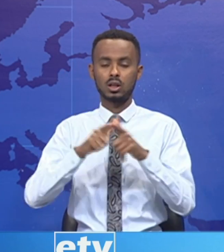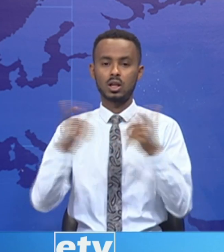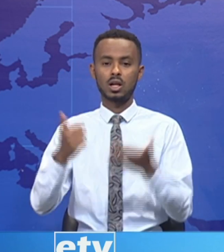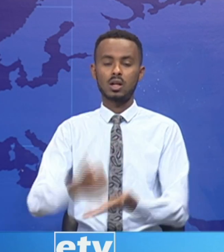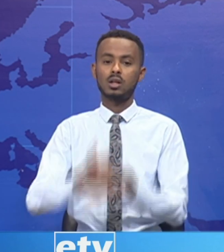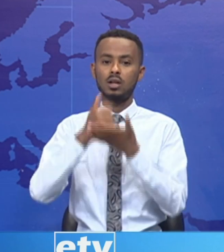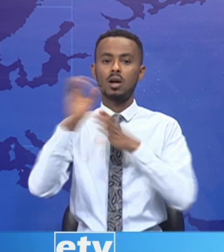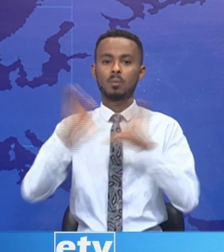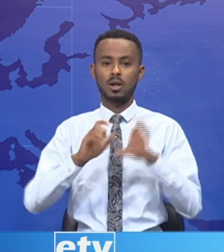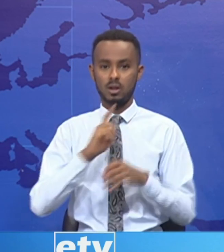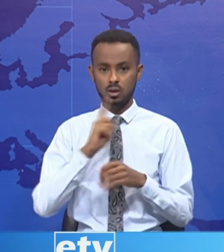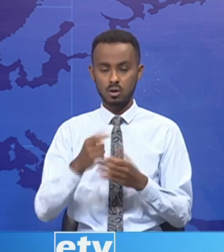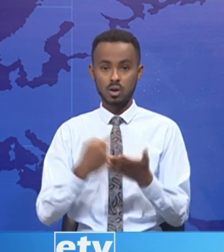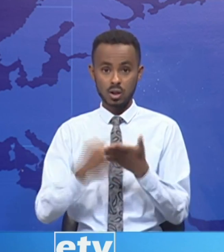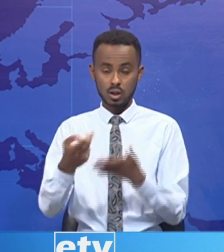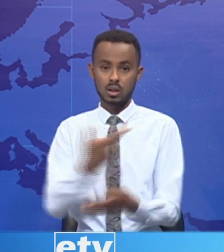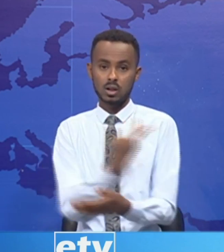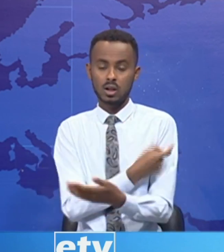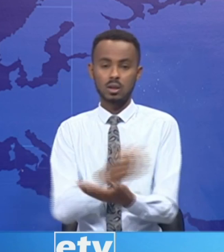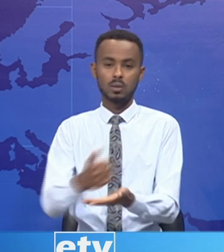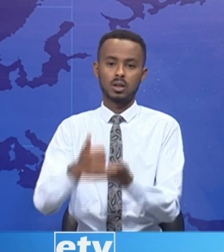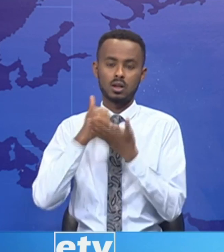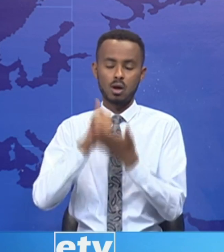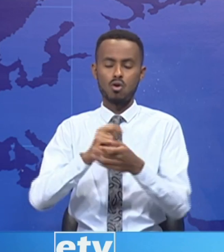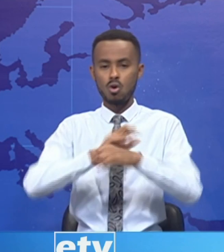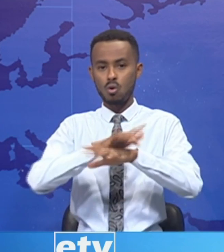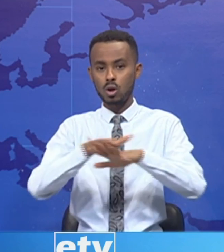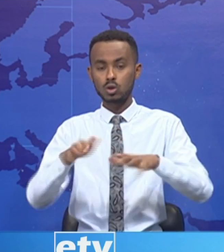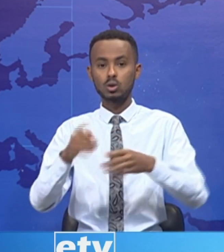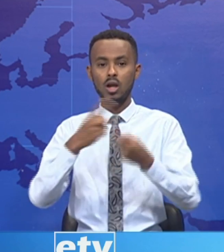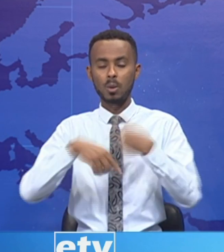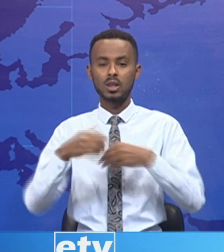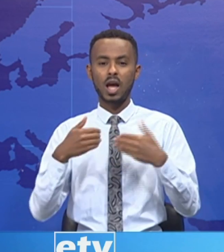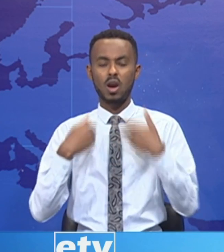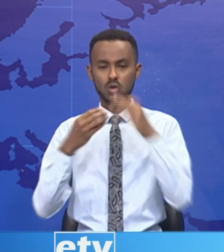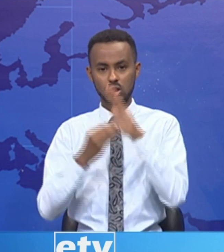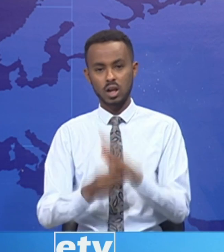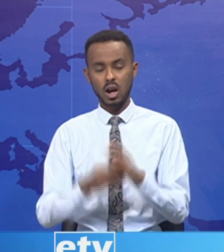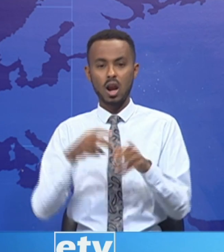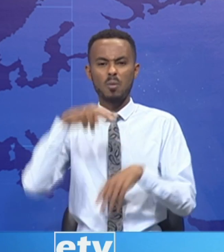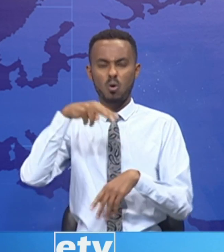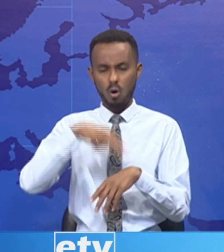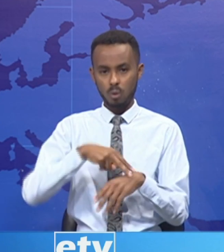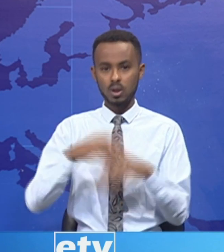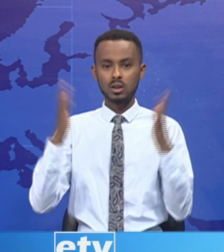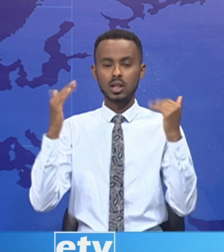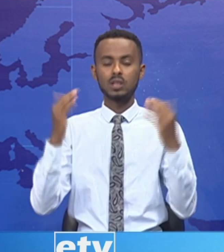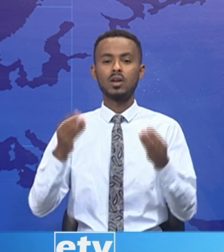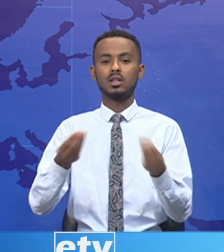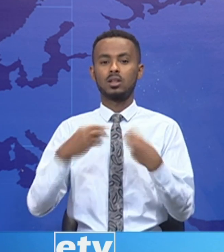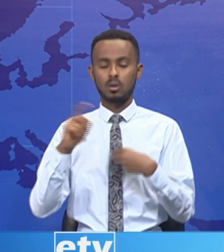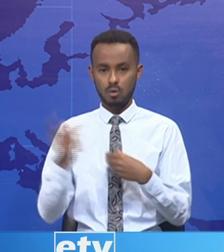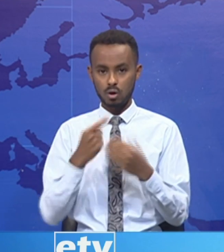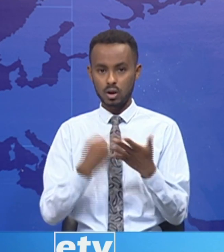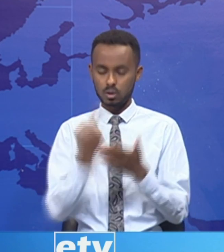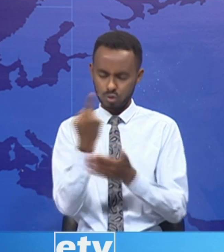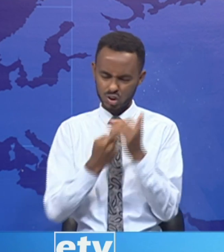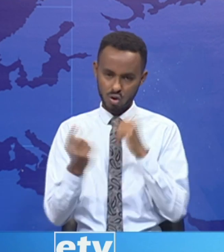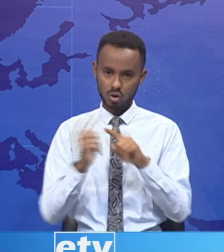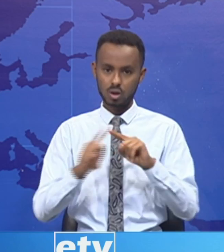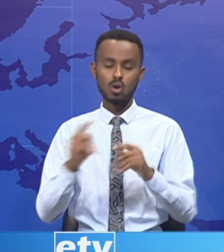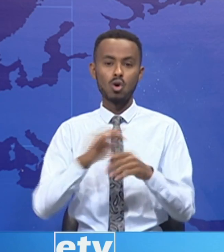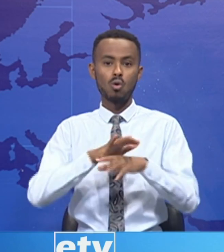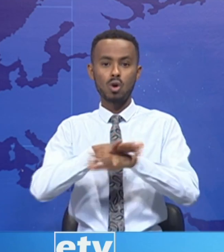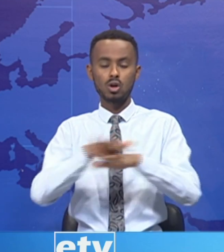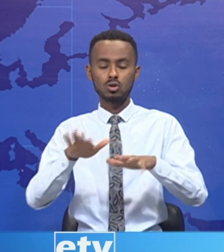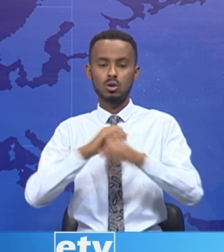አጋዛ የሚያደርግ ነው። ይህ የክትባት ድጋፍ ወረርሽኙ እያሳደረ ያለውን ጫና ለመቋቋም ተስፋ የሰጠ ቢሆንም ይህ ብቻውን ግን